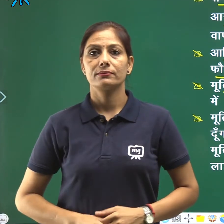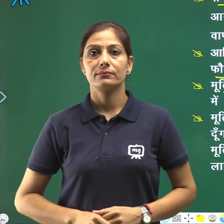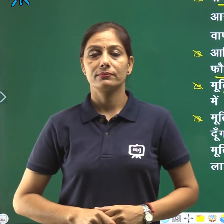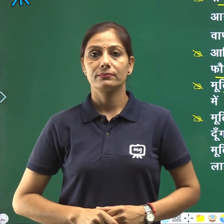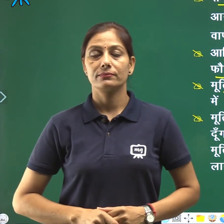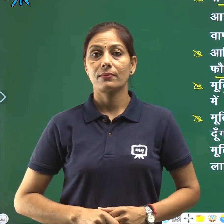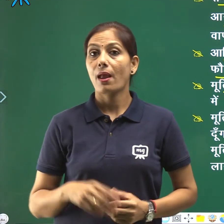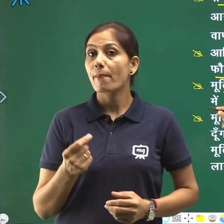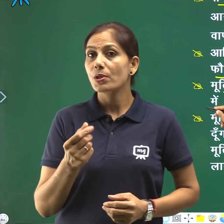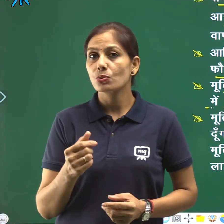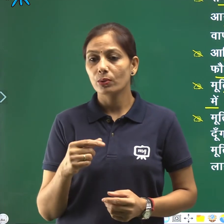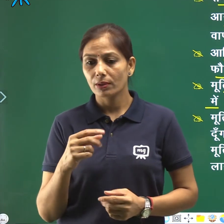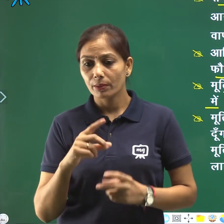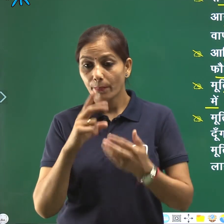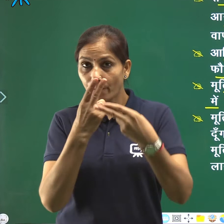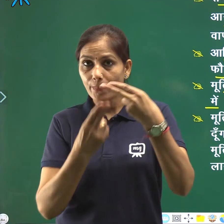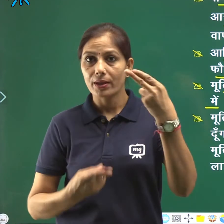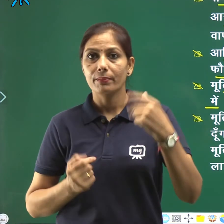पैसों के मामले में